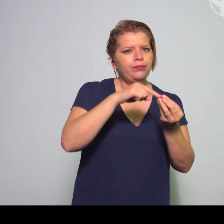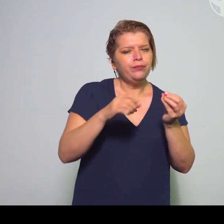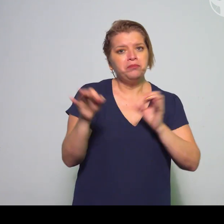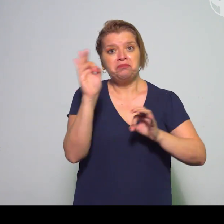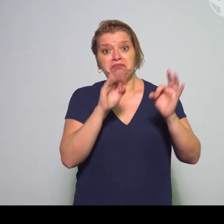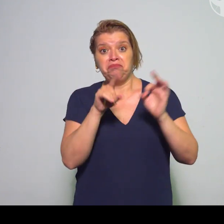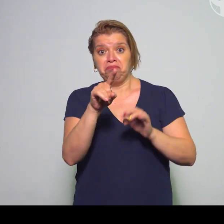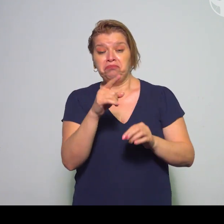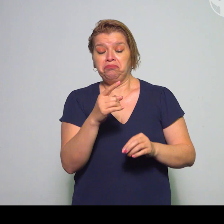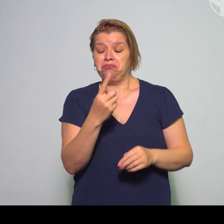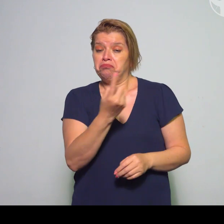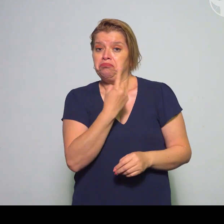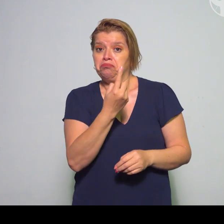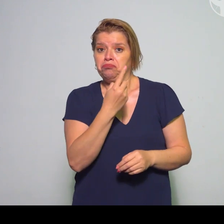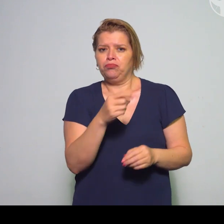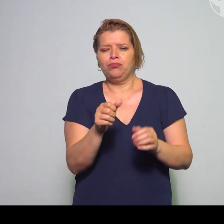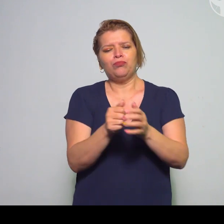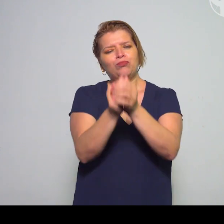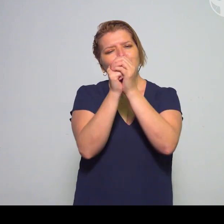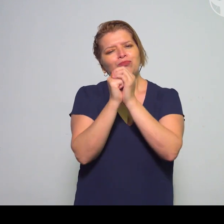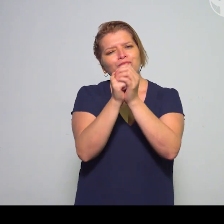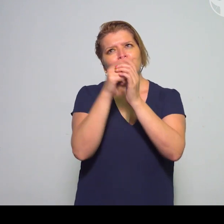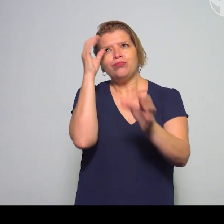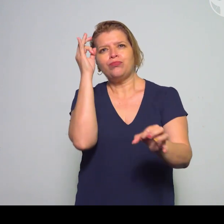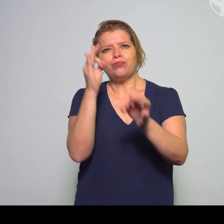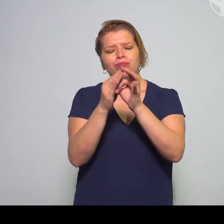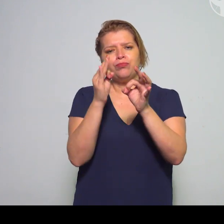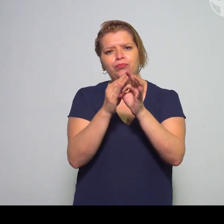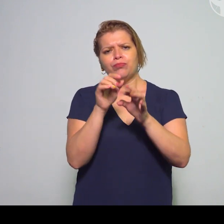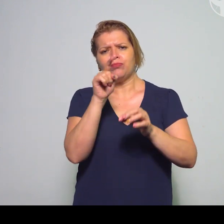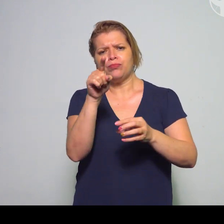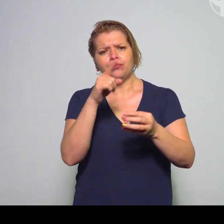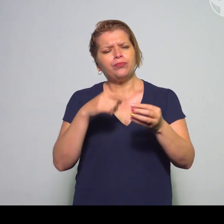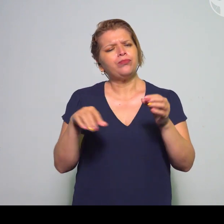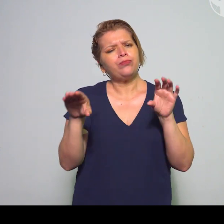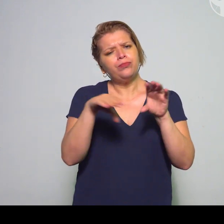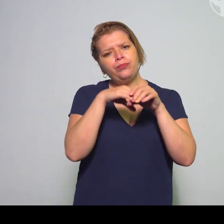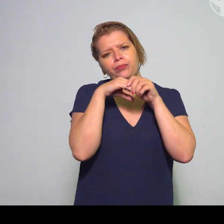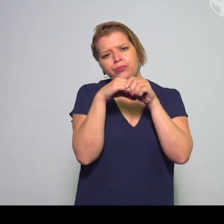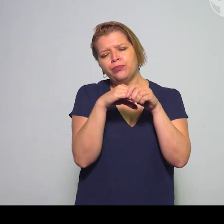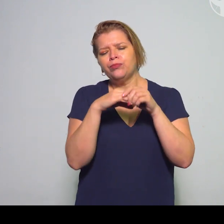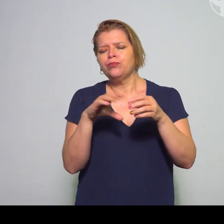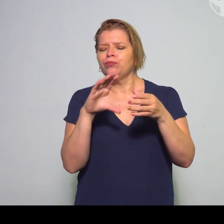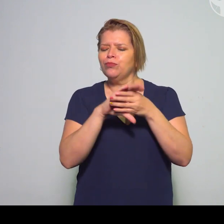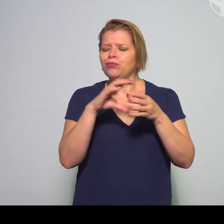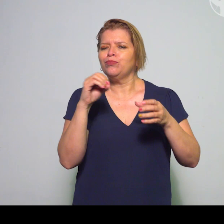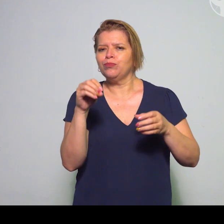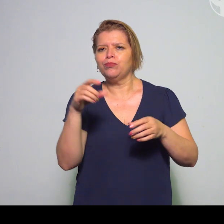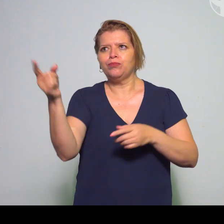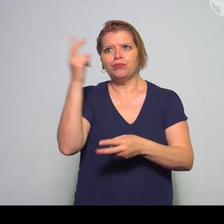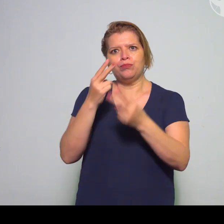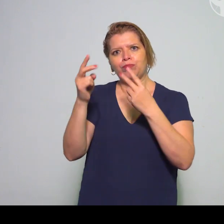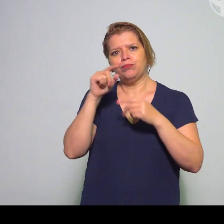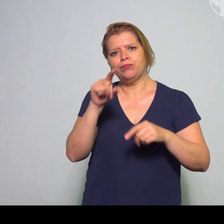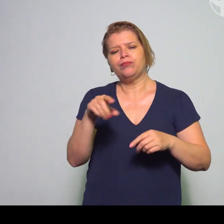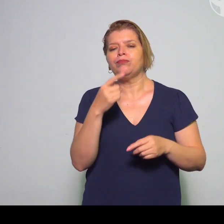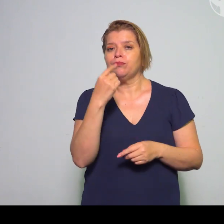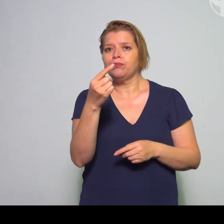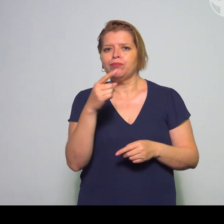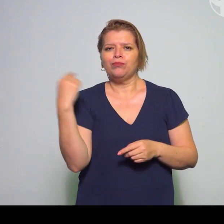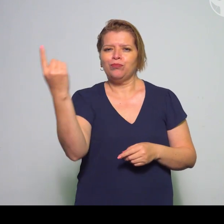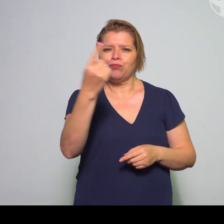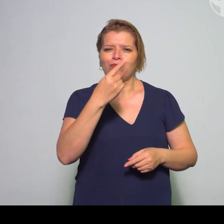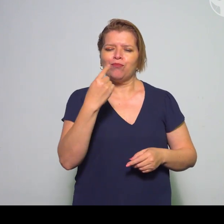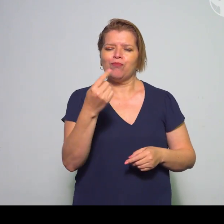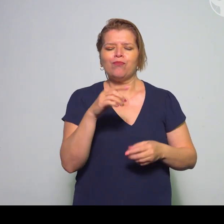ese círculo seguro, y si estás solo, ora por fe de que tu matrimonio se va a restaurar y tu familia va a